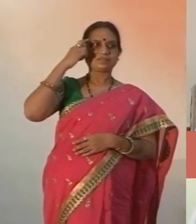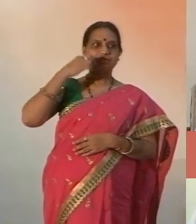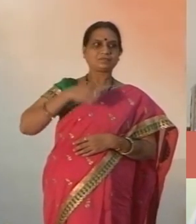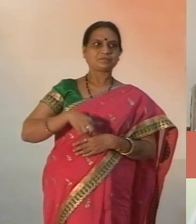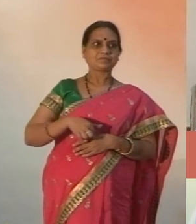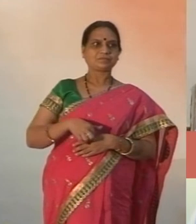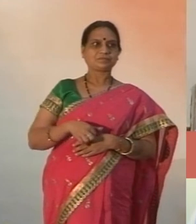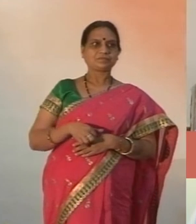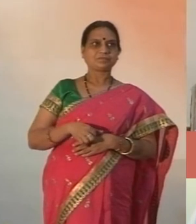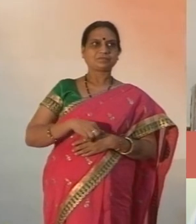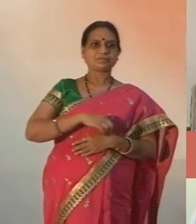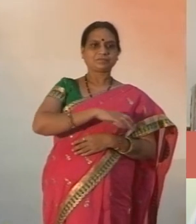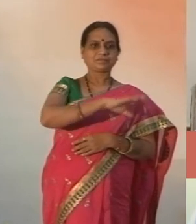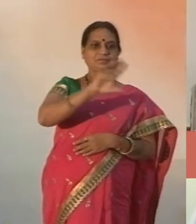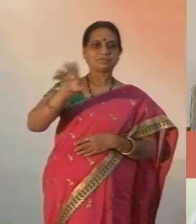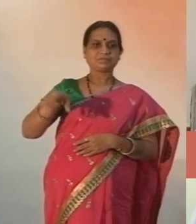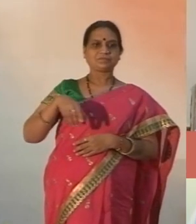तो ये सारे गुण